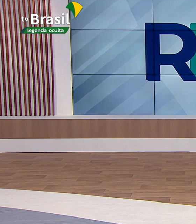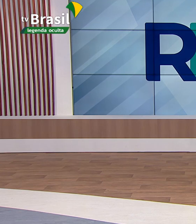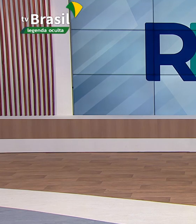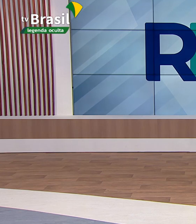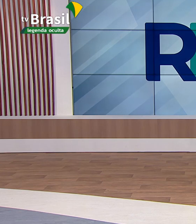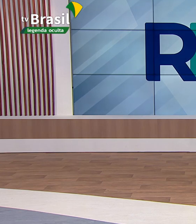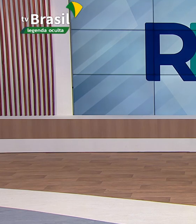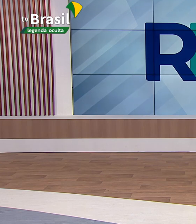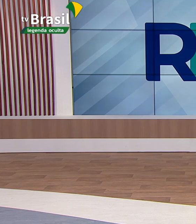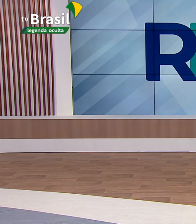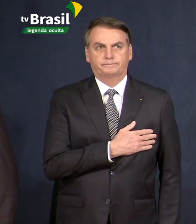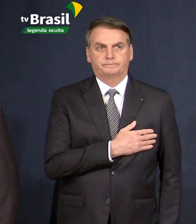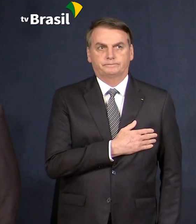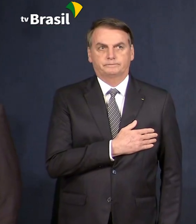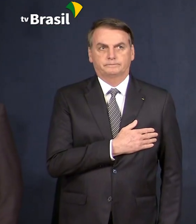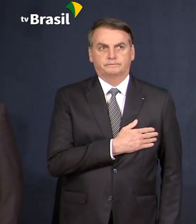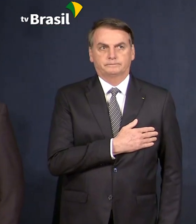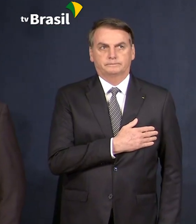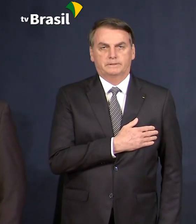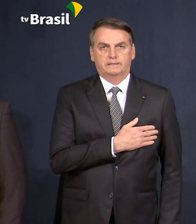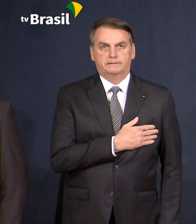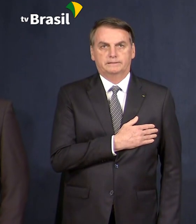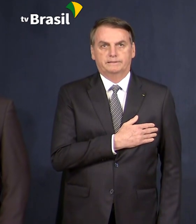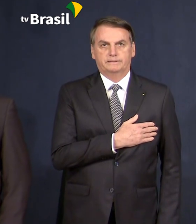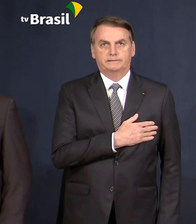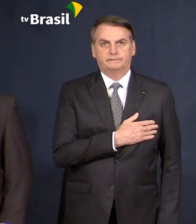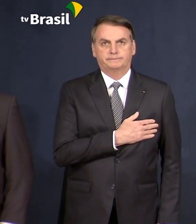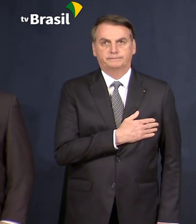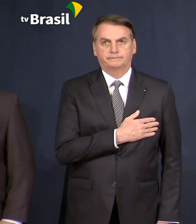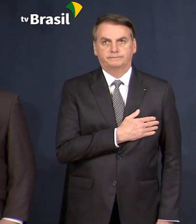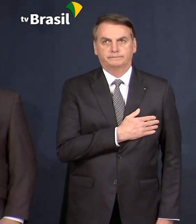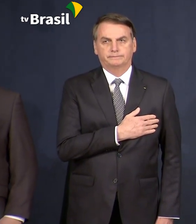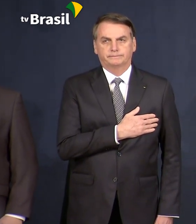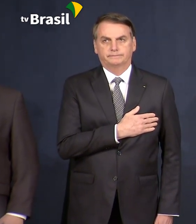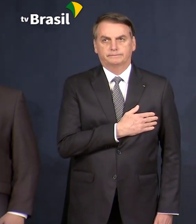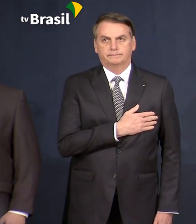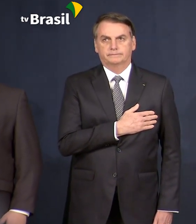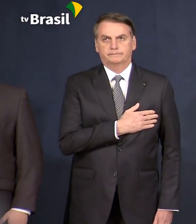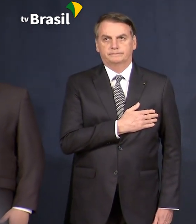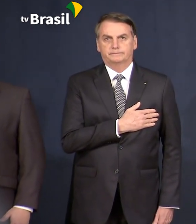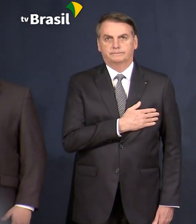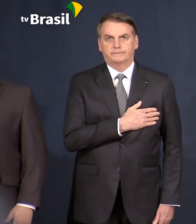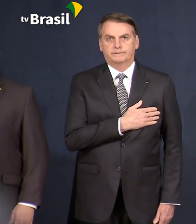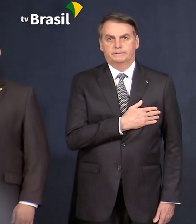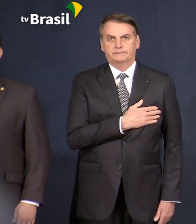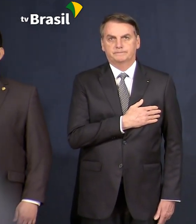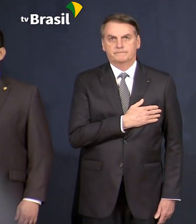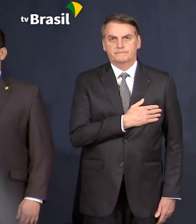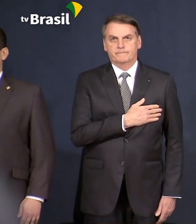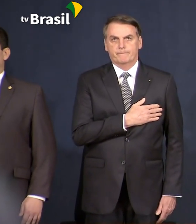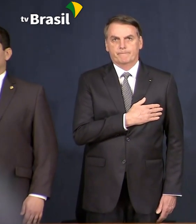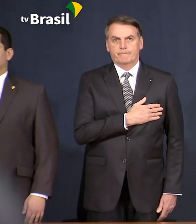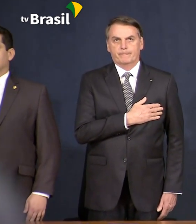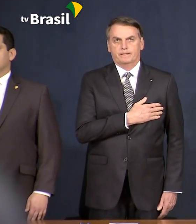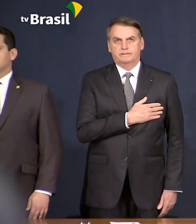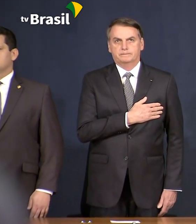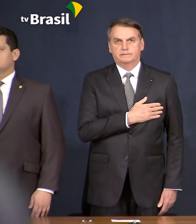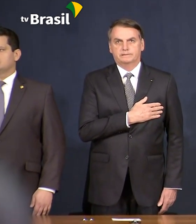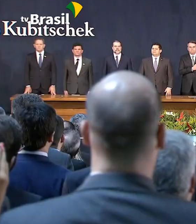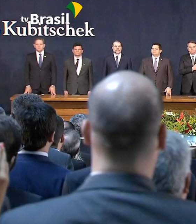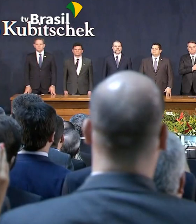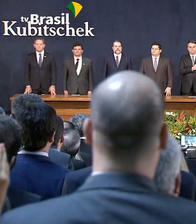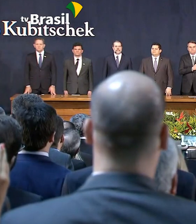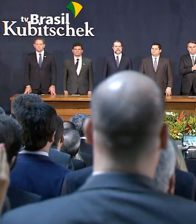Ministério Público Federal. Augusto Aras vai ficar à frente da Procuradoria-Geral da República pelos próximos dois